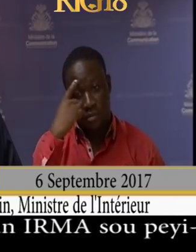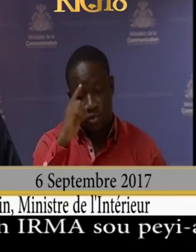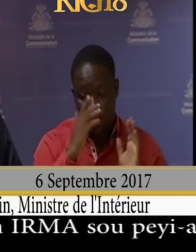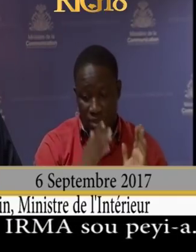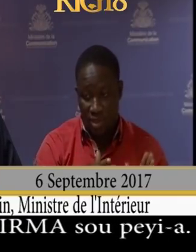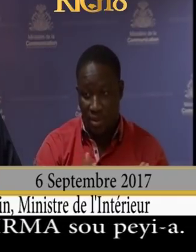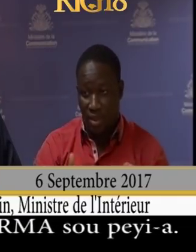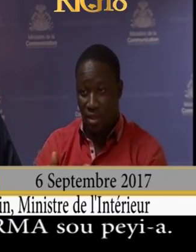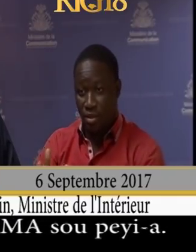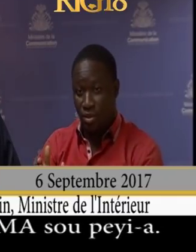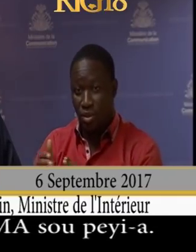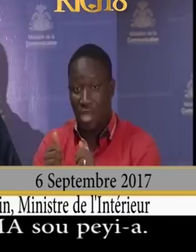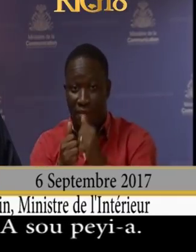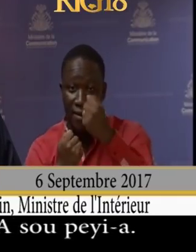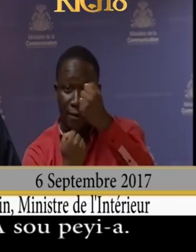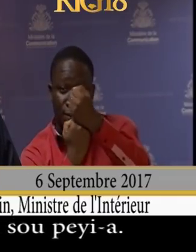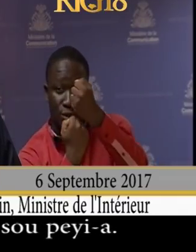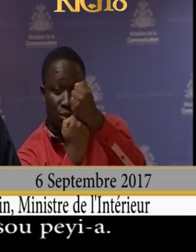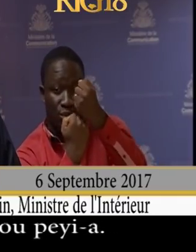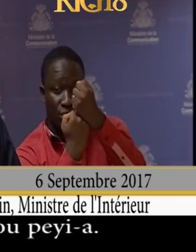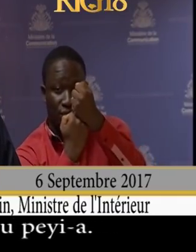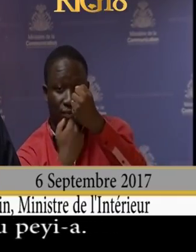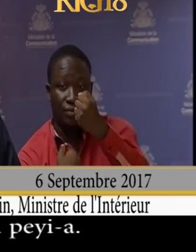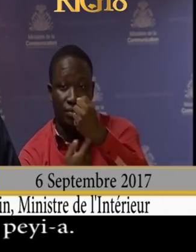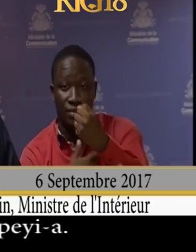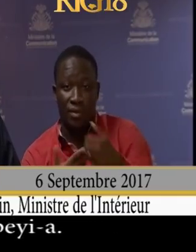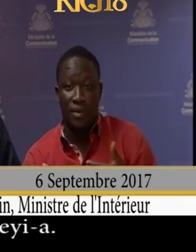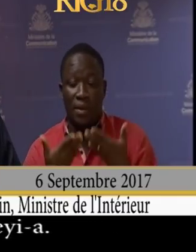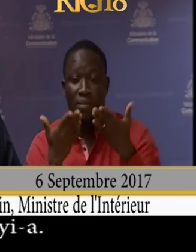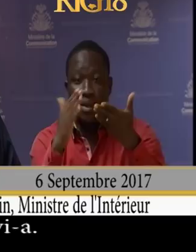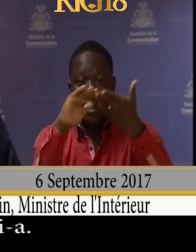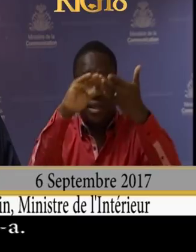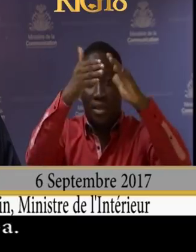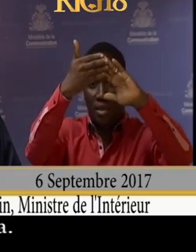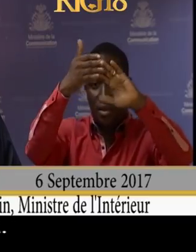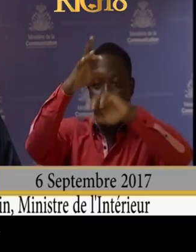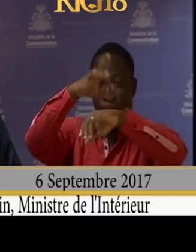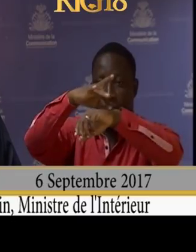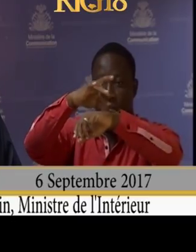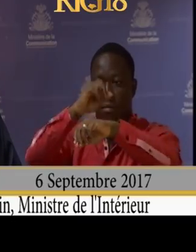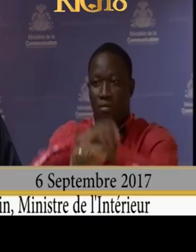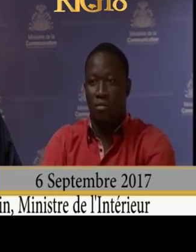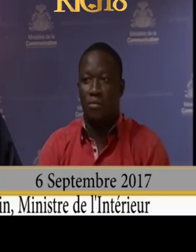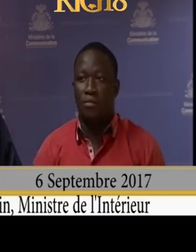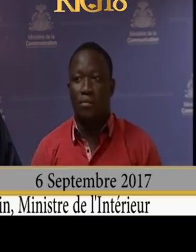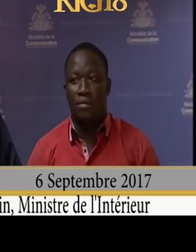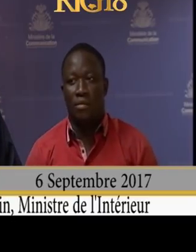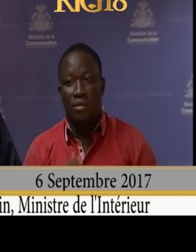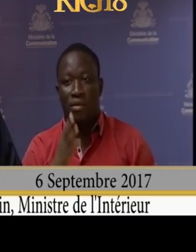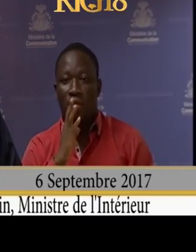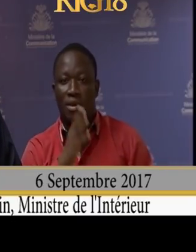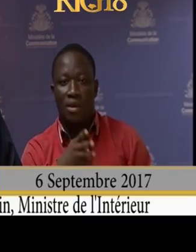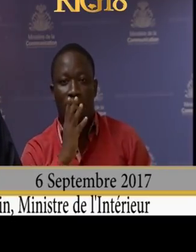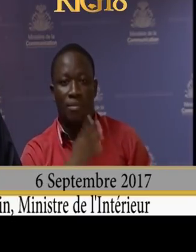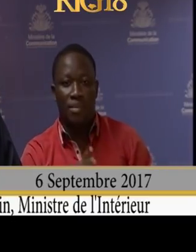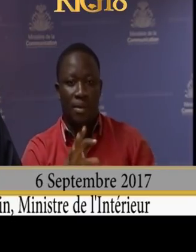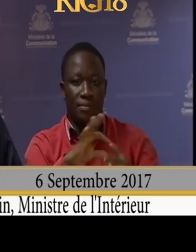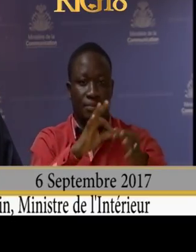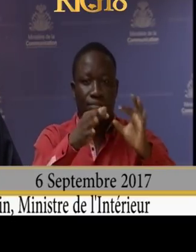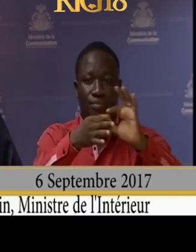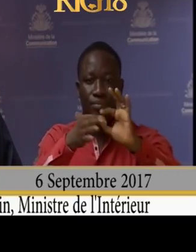disposition accompagnement que n'a ba dans collectivité territoriale yo. Alors n'a parlé de chaîne de commande